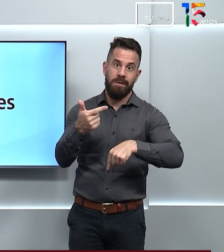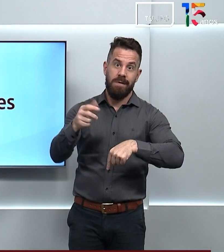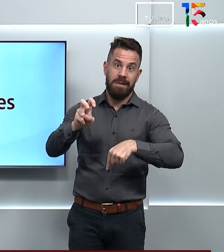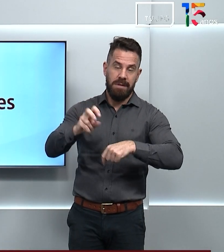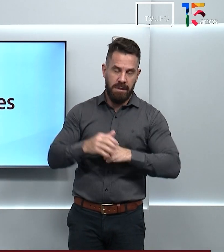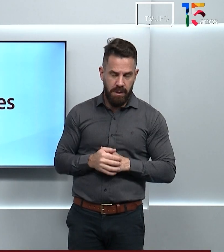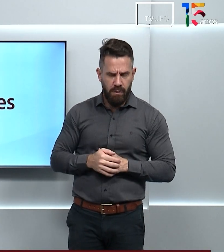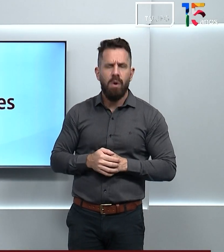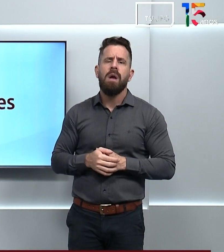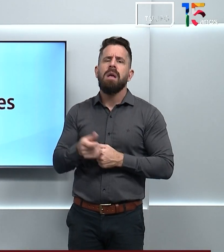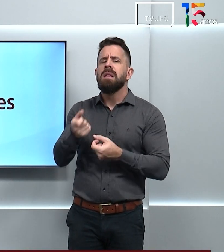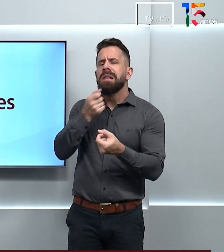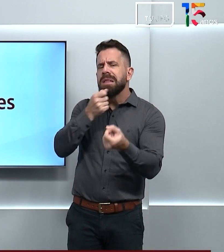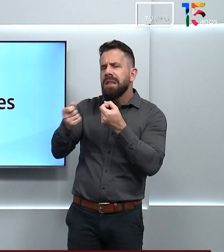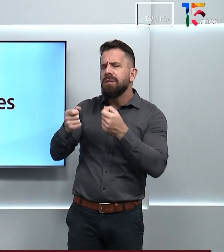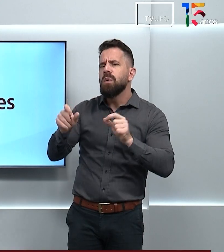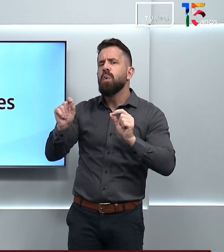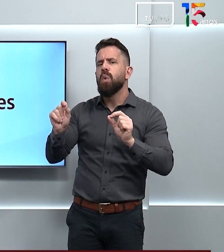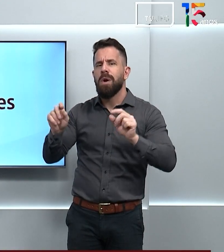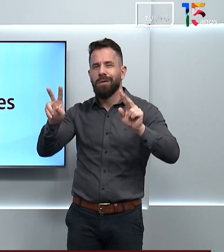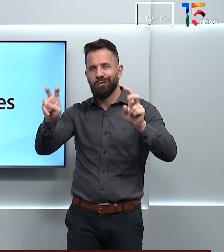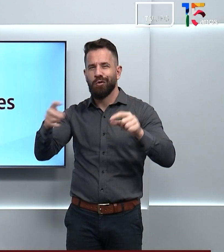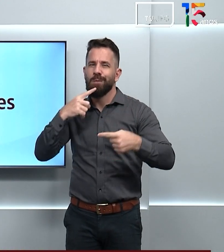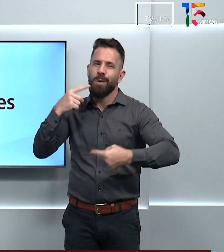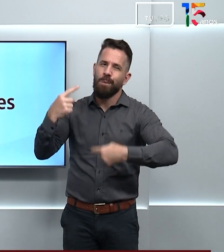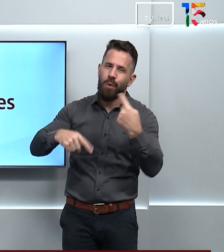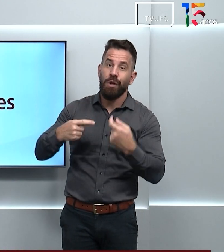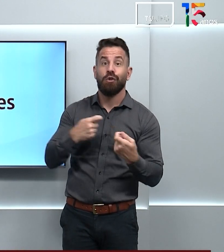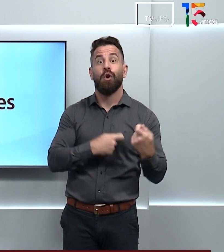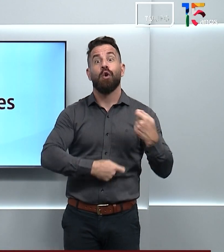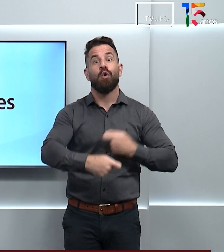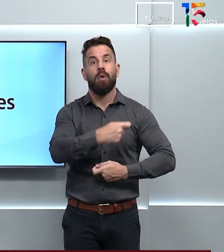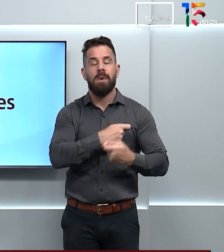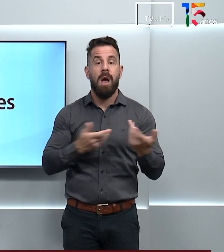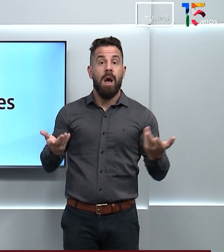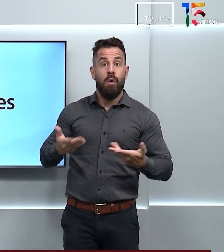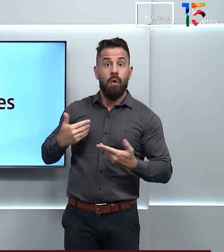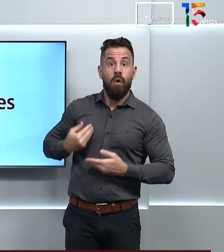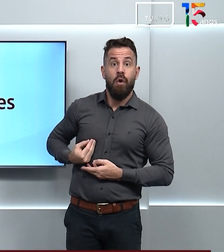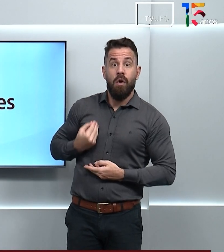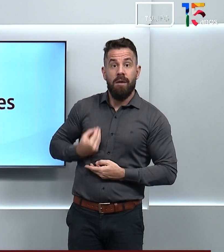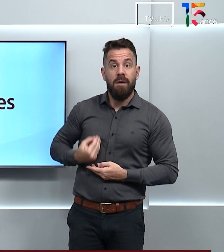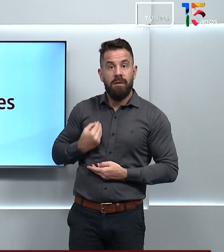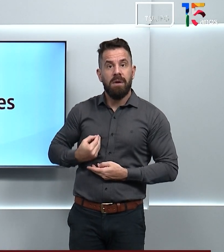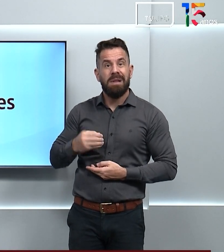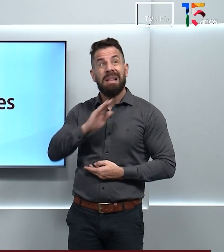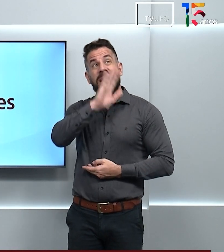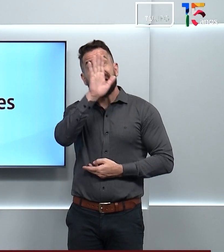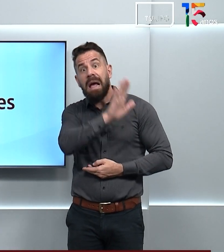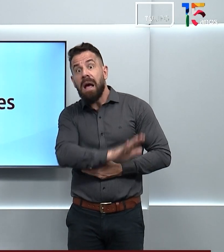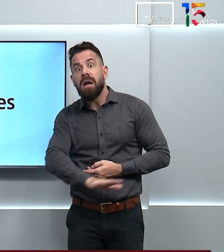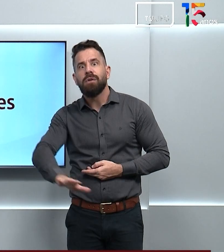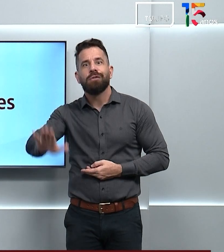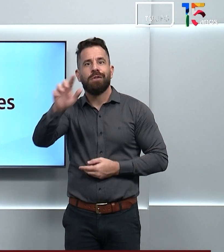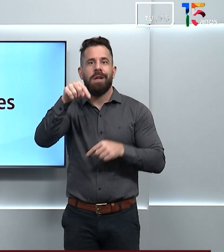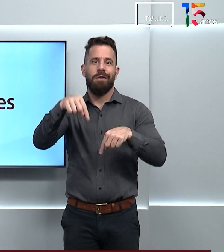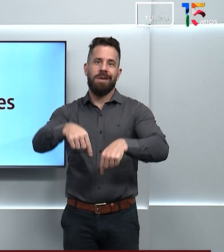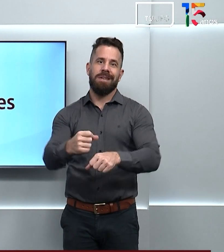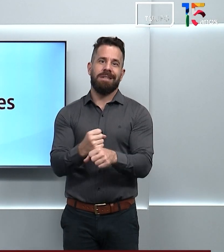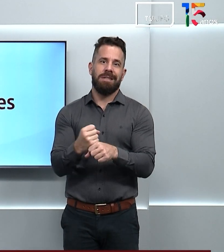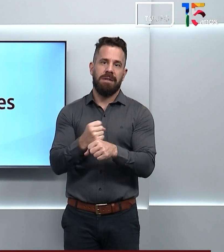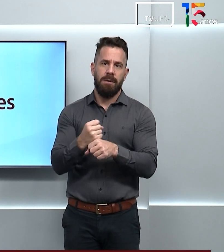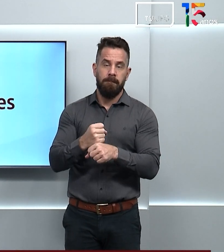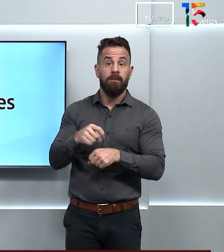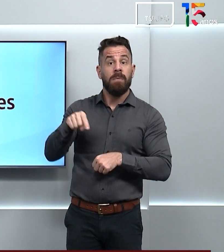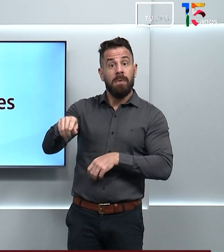chegou a hora de falar de política e economia. Isso porque nós vamos analisar o cenário nacional para esse ano. E quem vai fazer